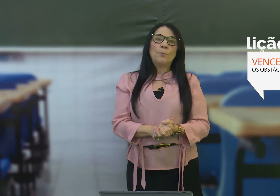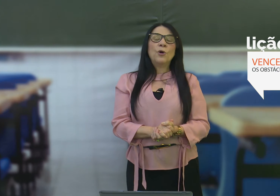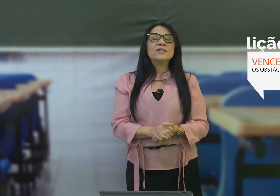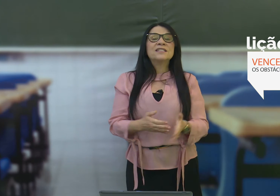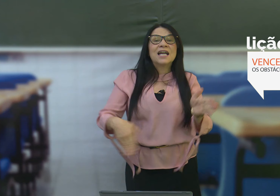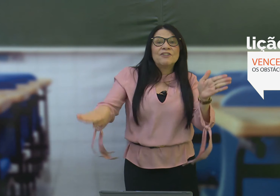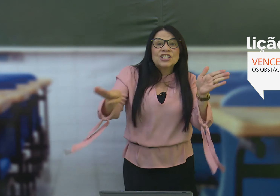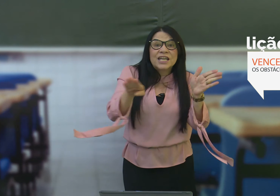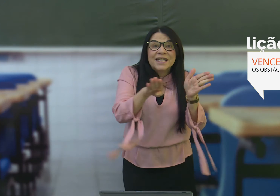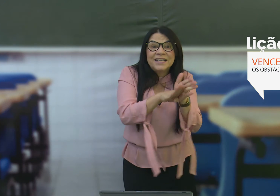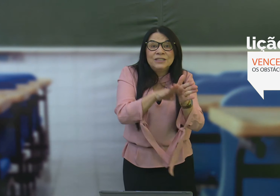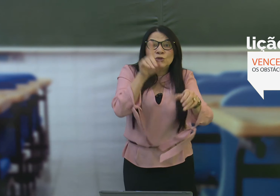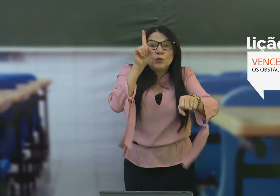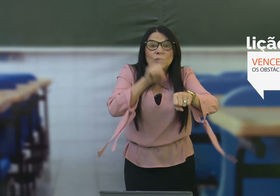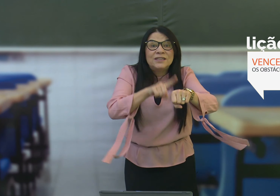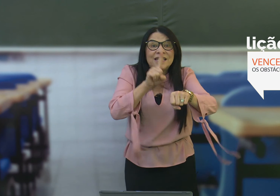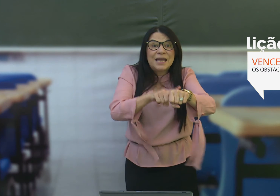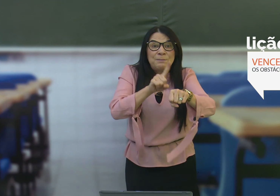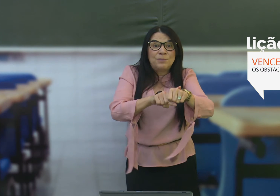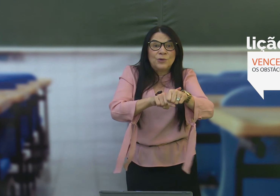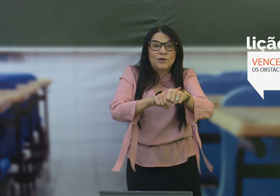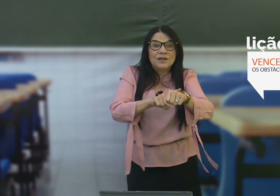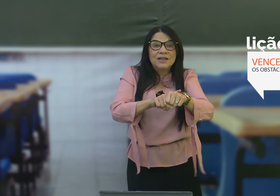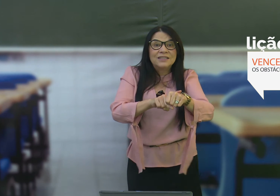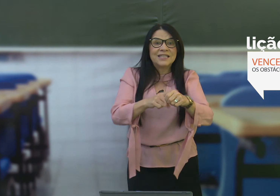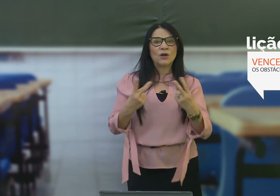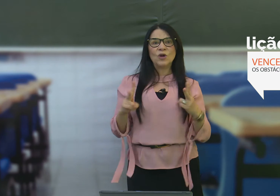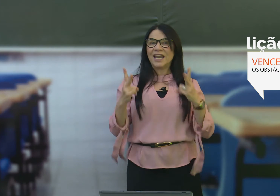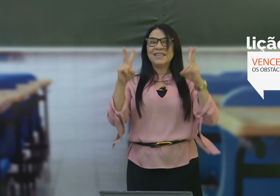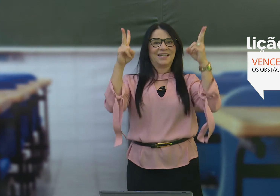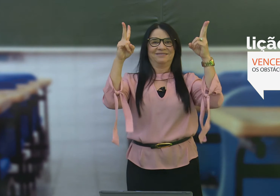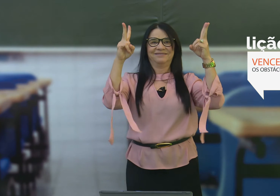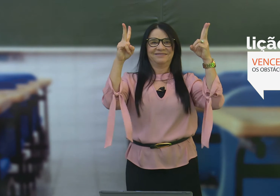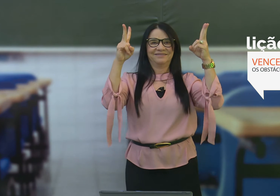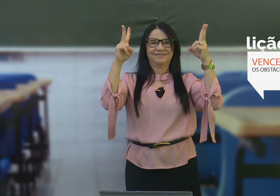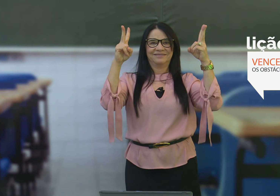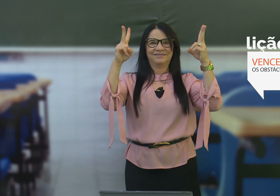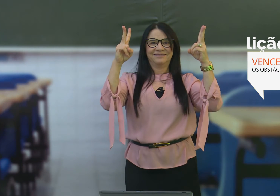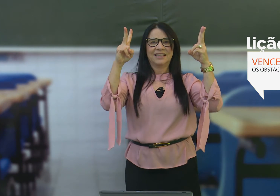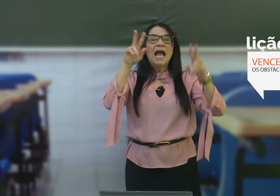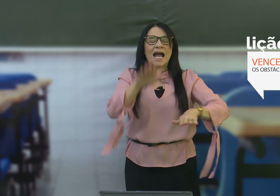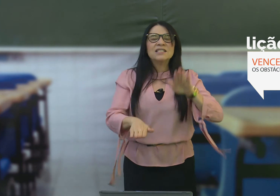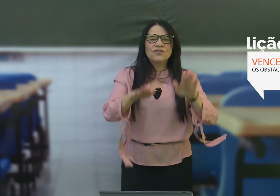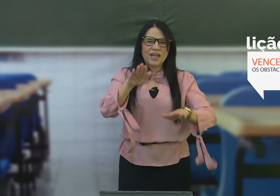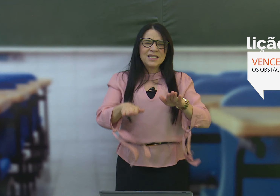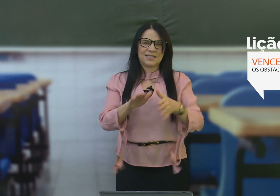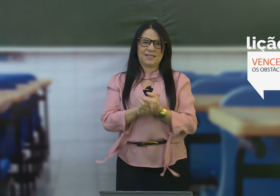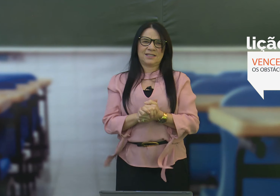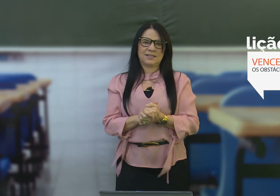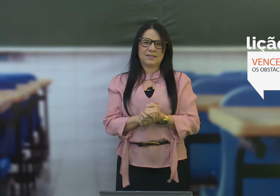pois estava chegando o tempo da colheita. Às vezes,